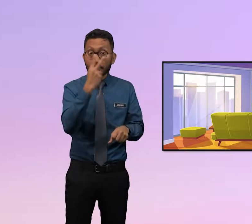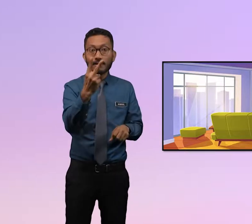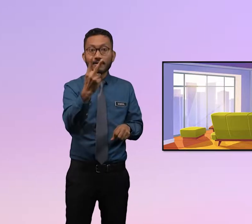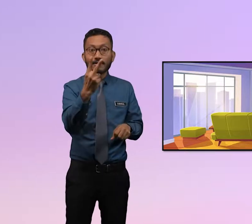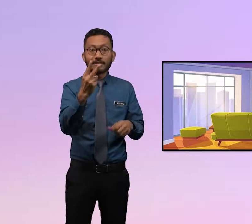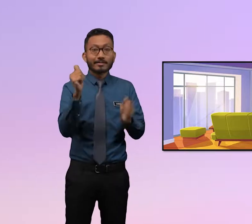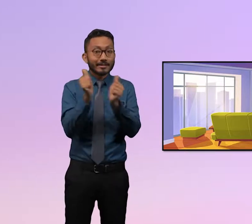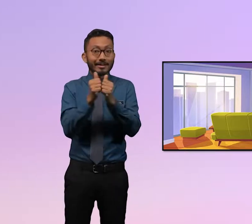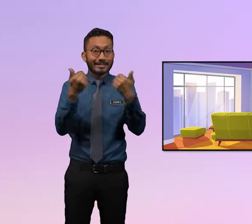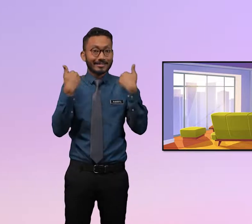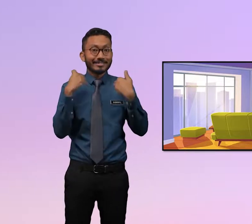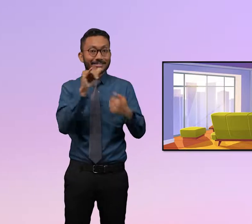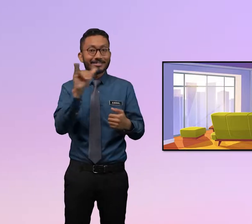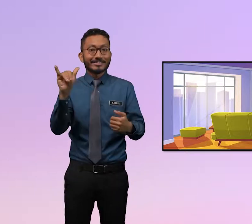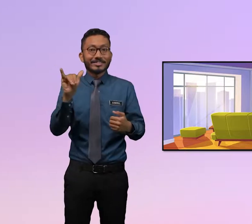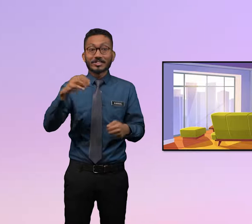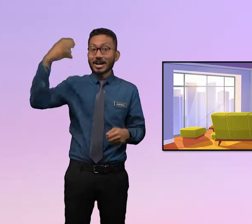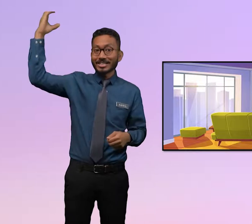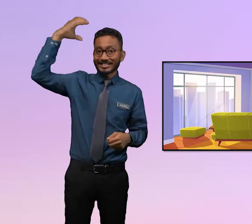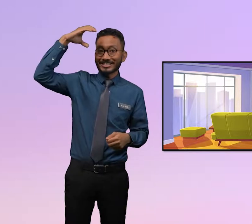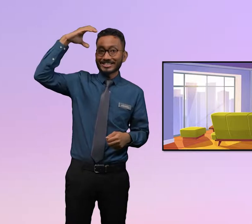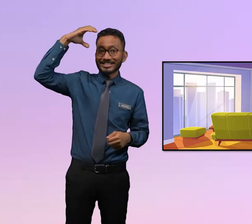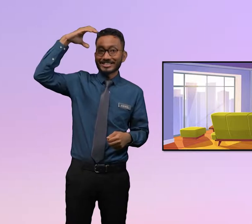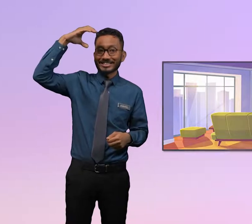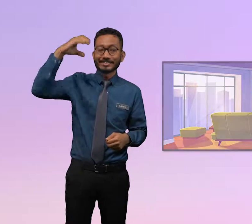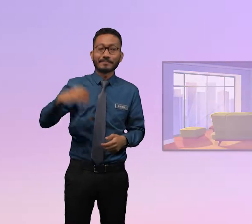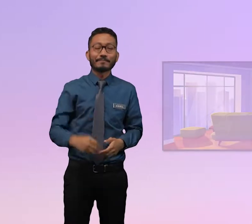nampak dengan adanya cahaya.